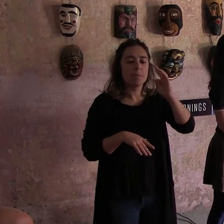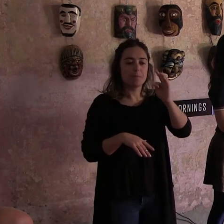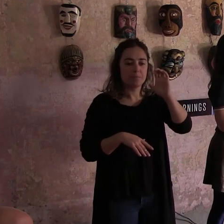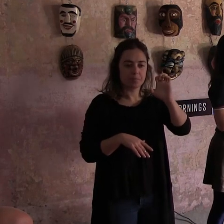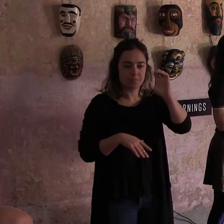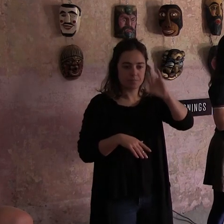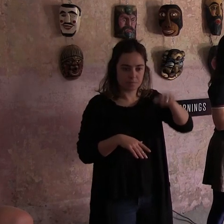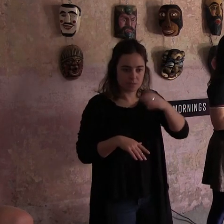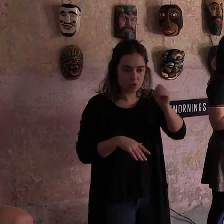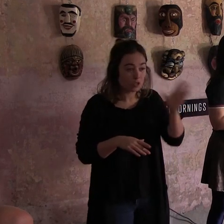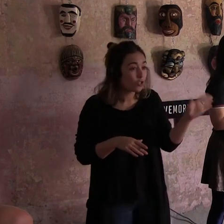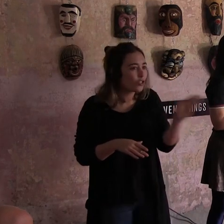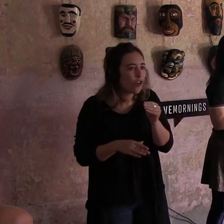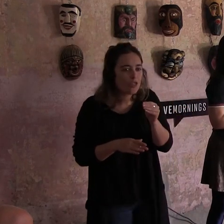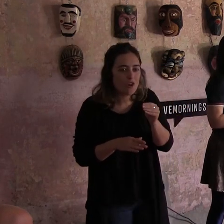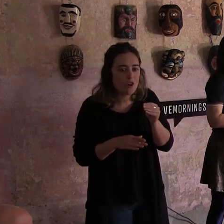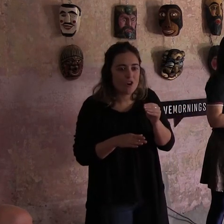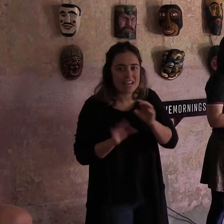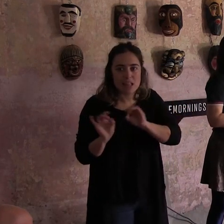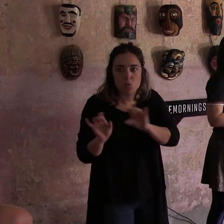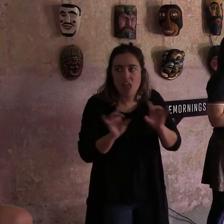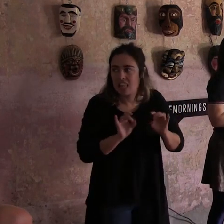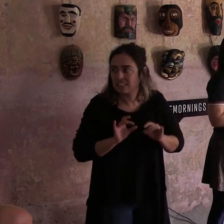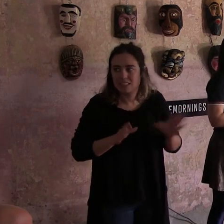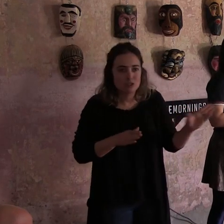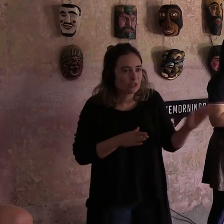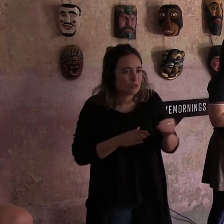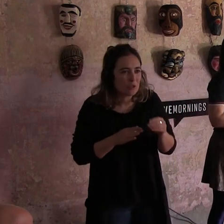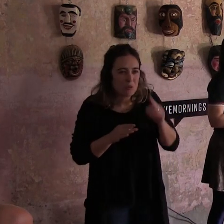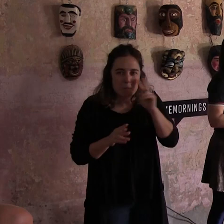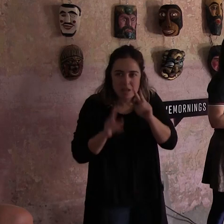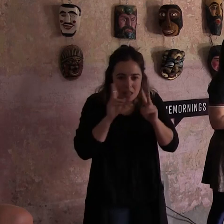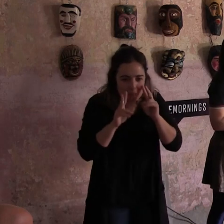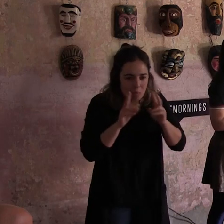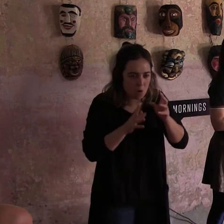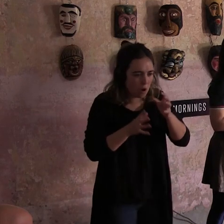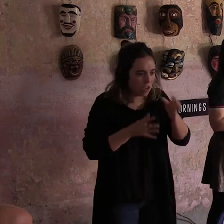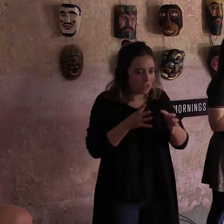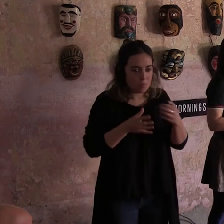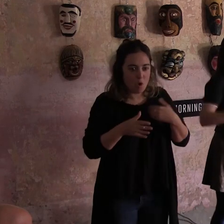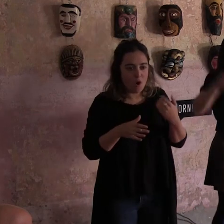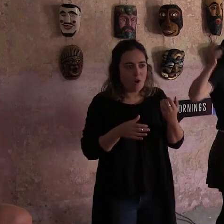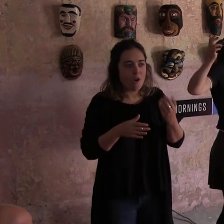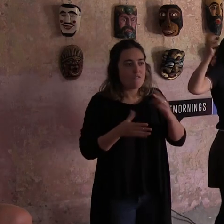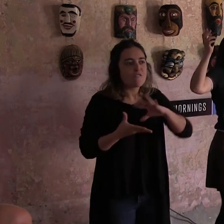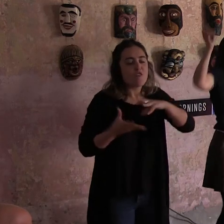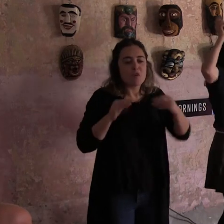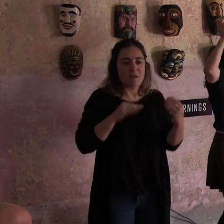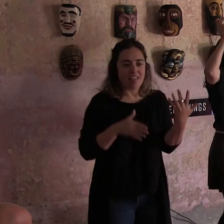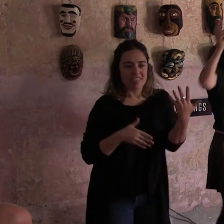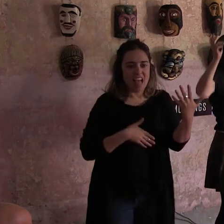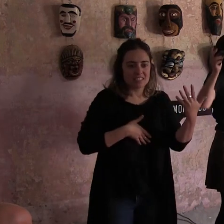sea, todo está en la naturaleza. Vimos unos cortejos que no podías creer las danzas que tenían, todo lo que le hacen.